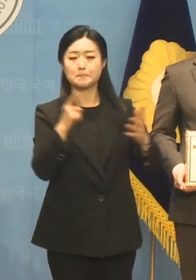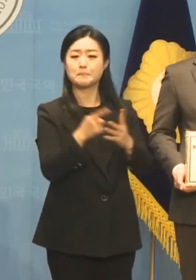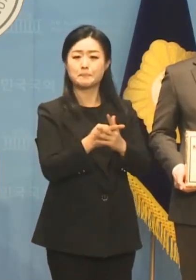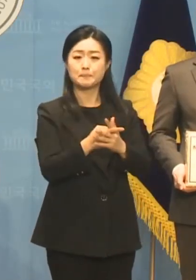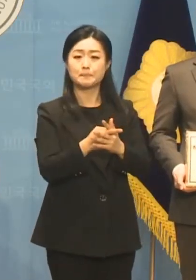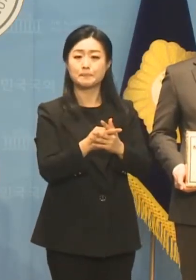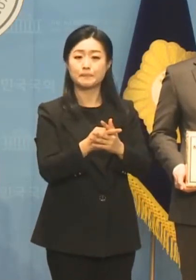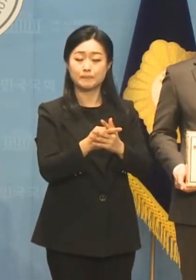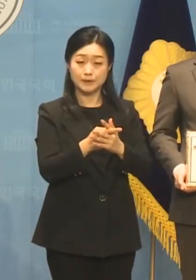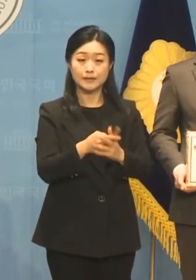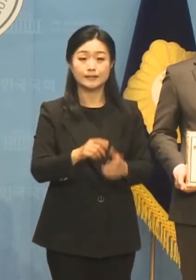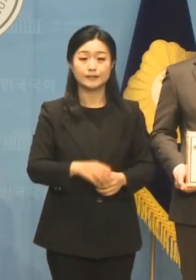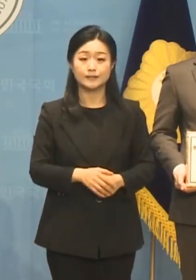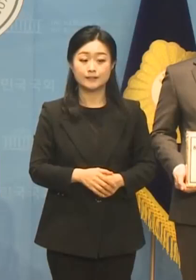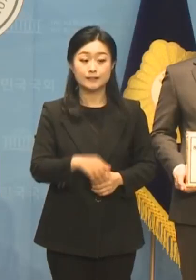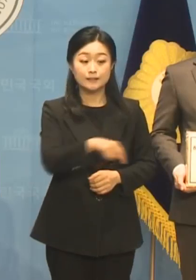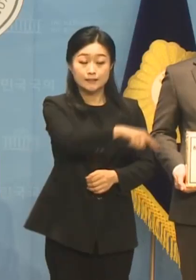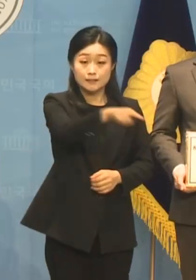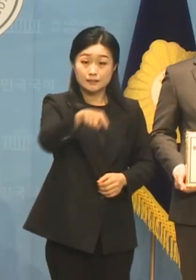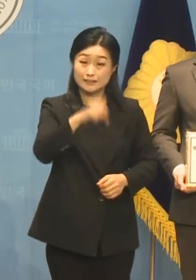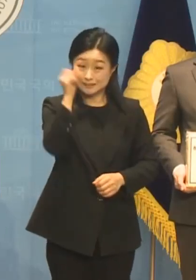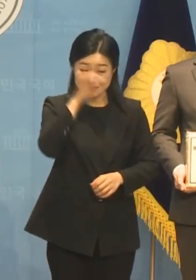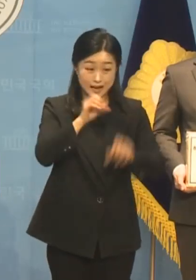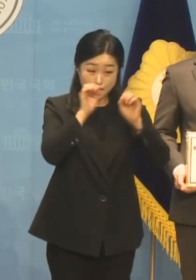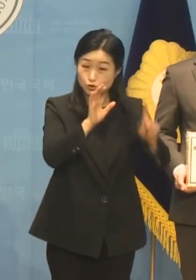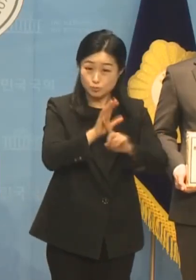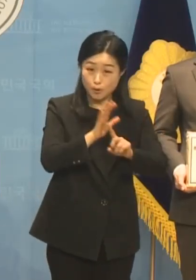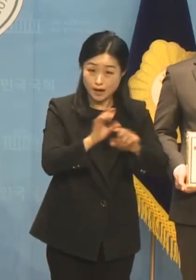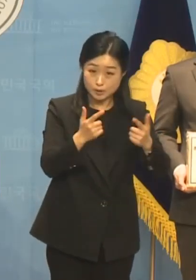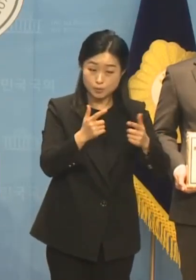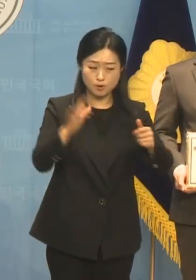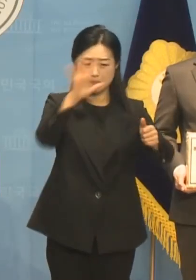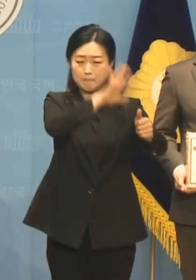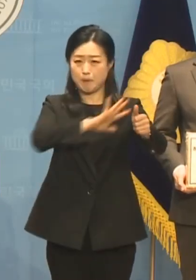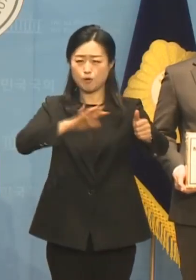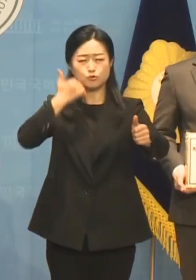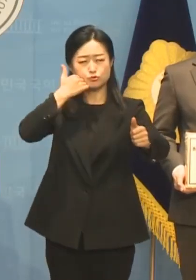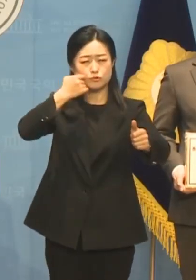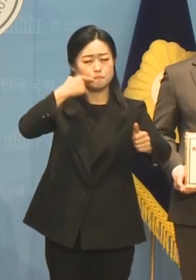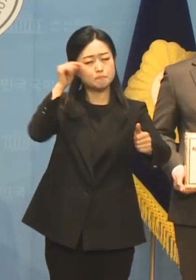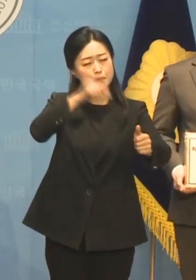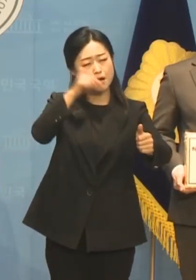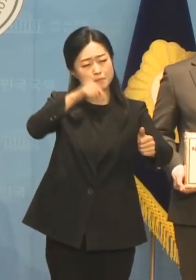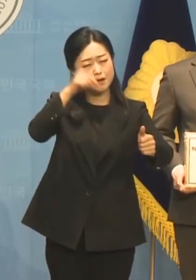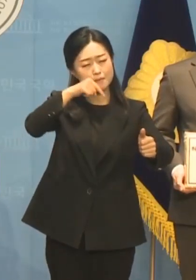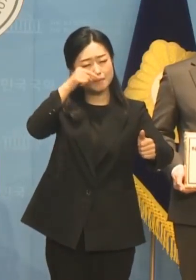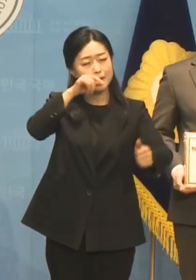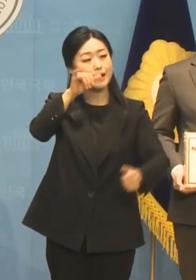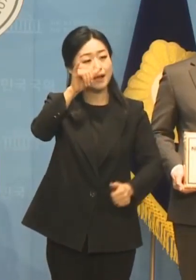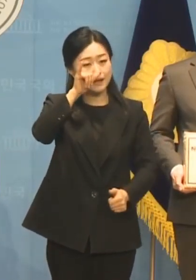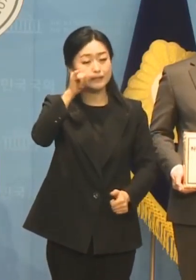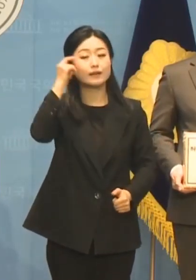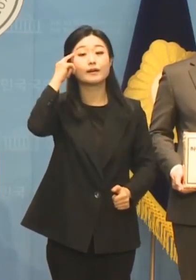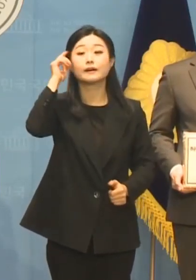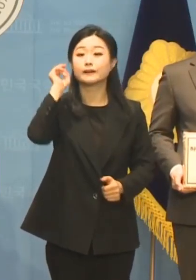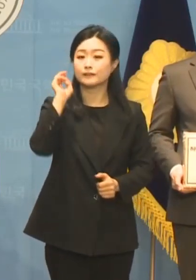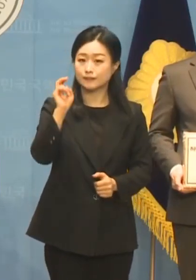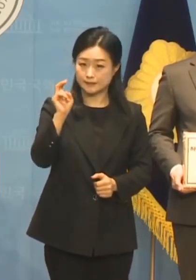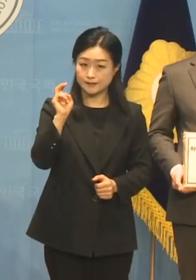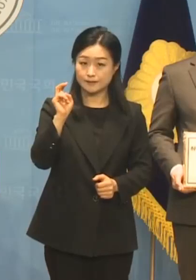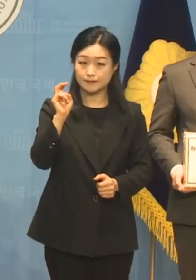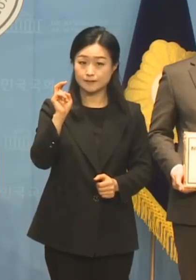포착되었습니다. 이는 단순한 유포자가 아니라 배후에서 조작을 지시하는 세력이 존재할 가능성이